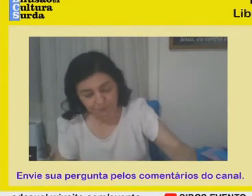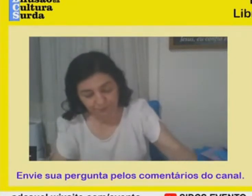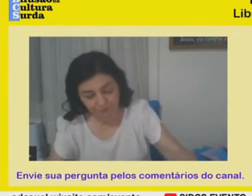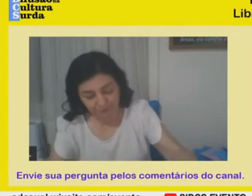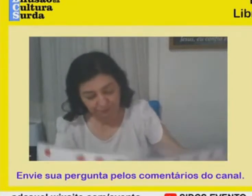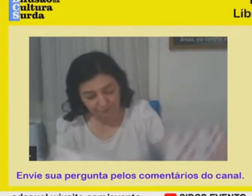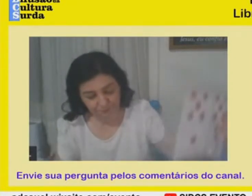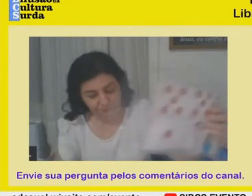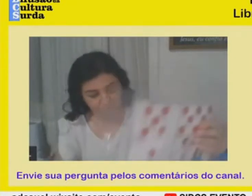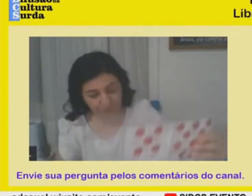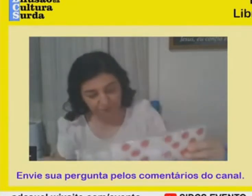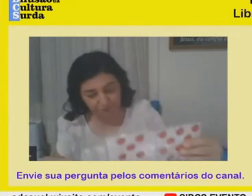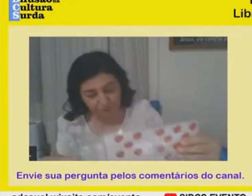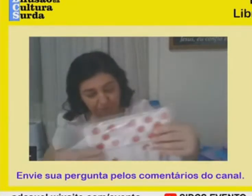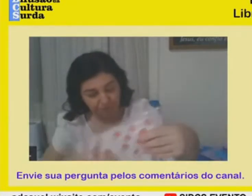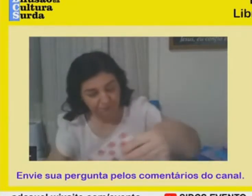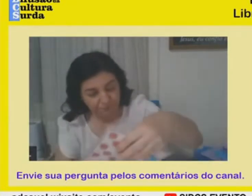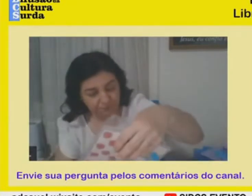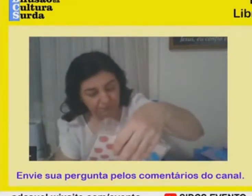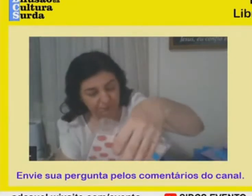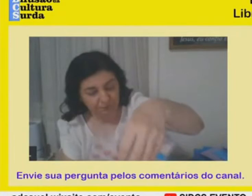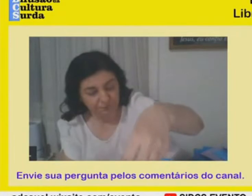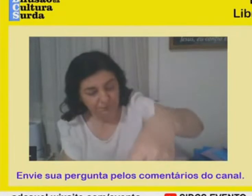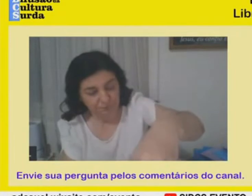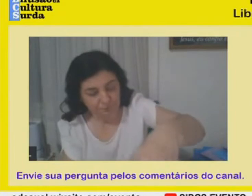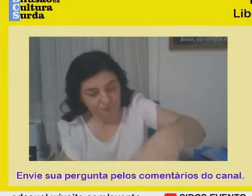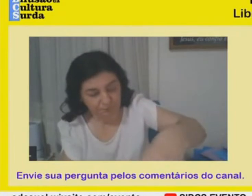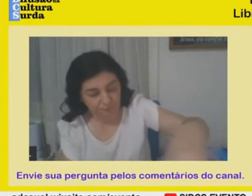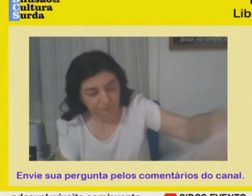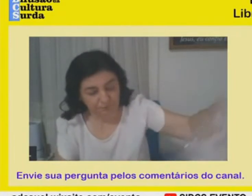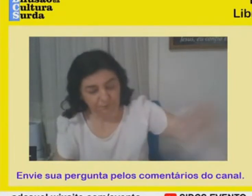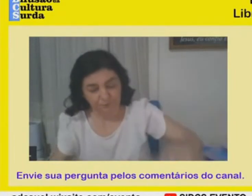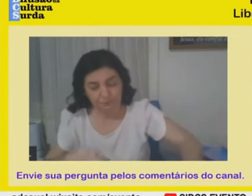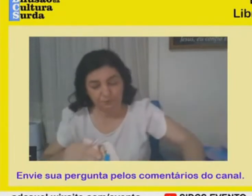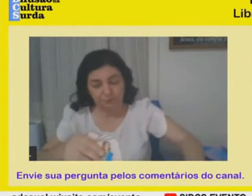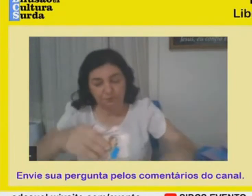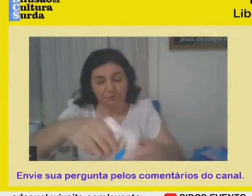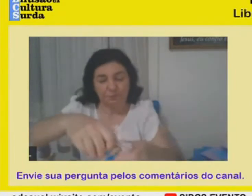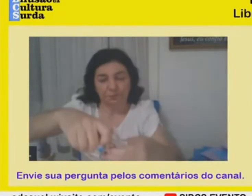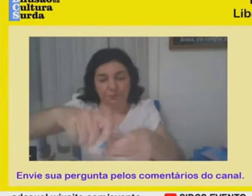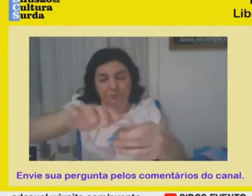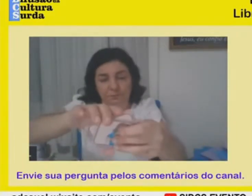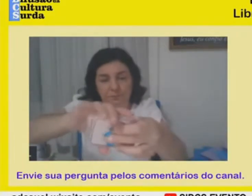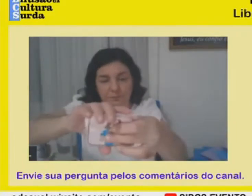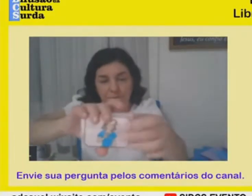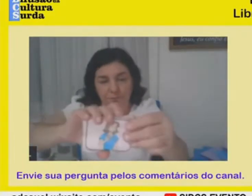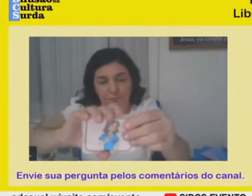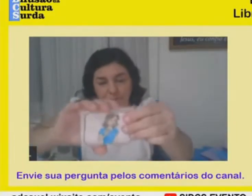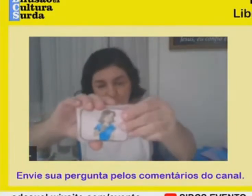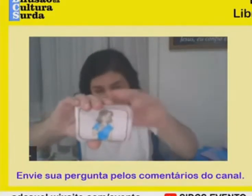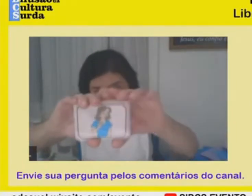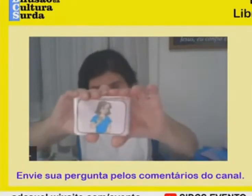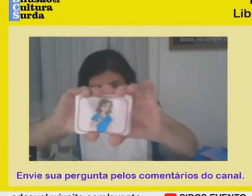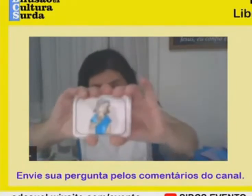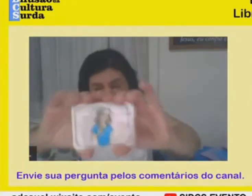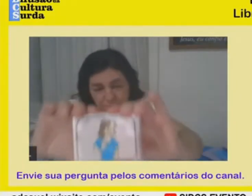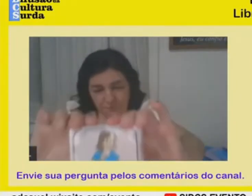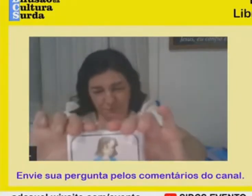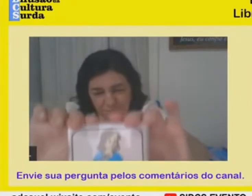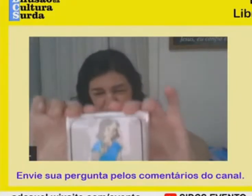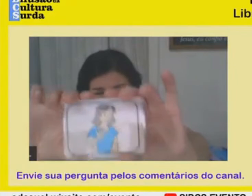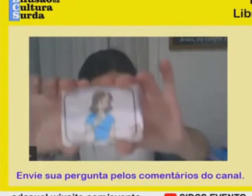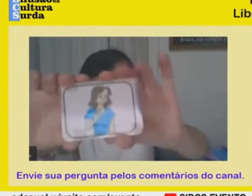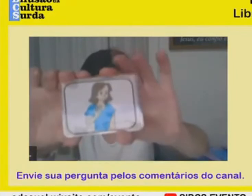Antes tinha só metade só, agora a gente dá para utilizar bastante agora.